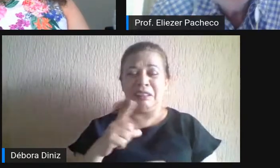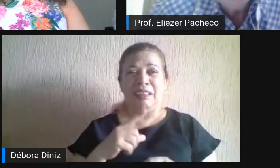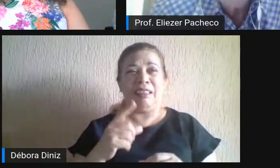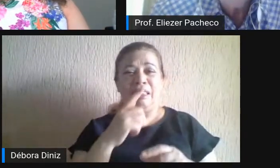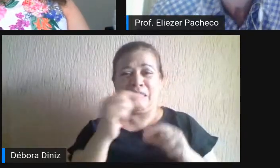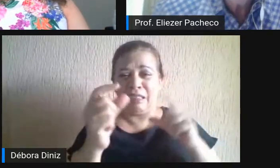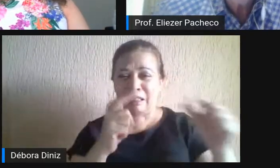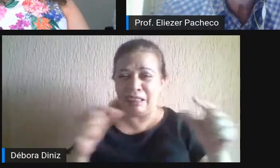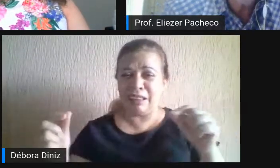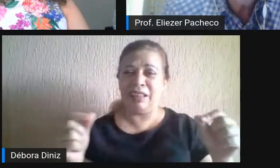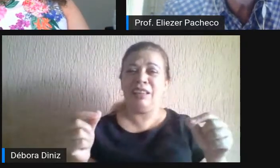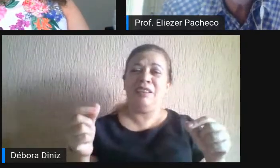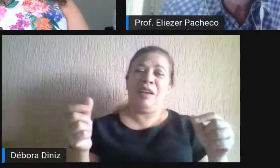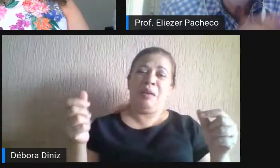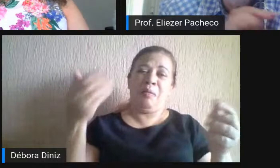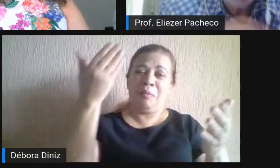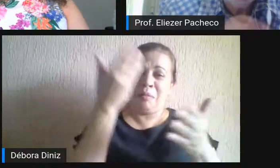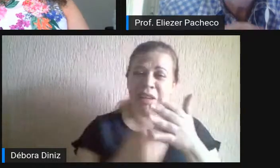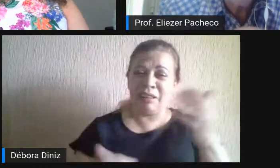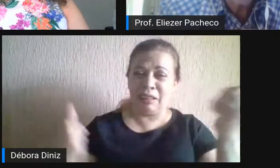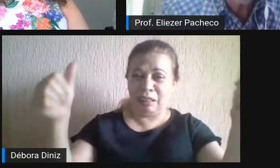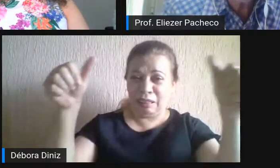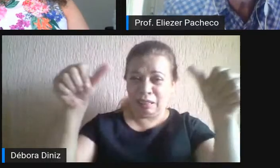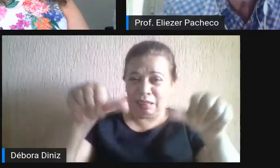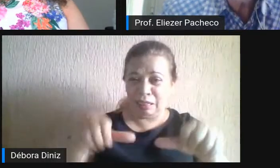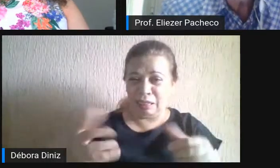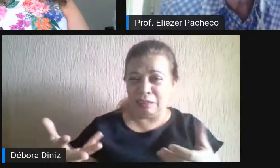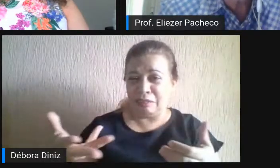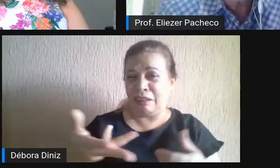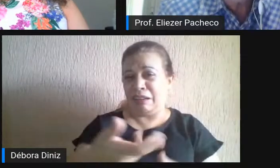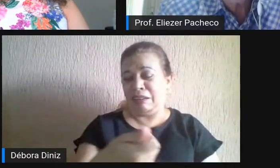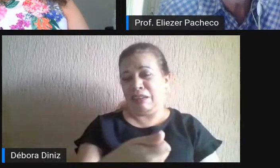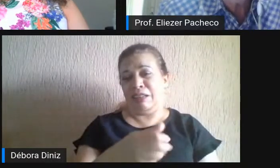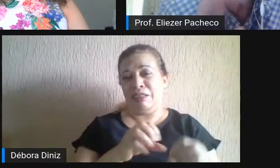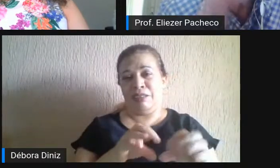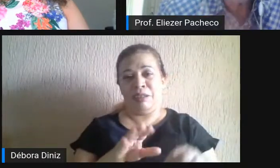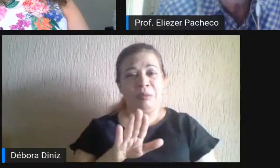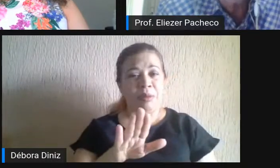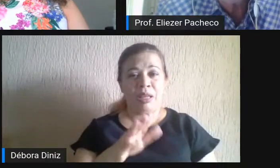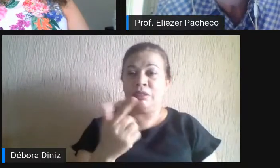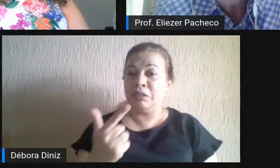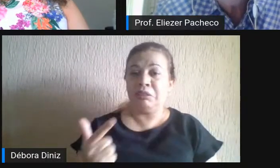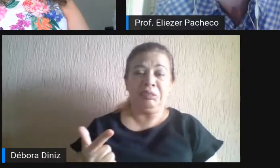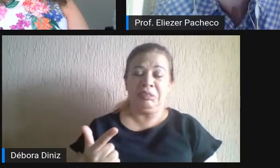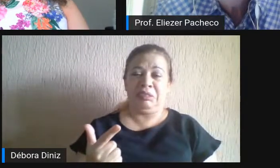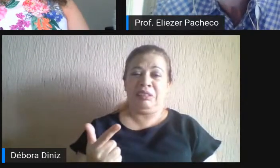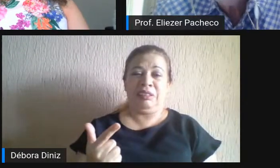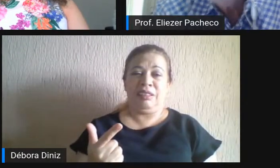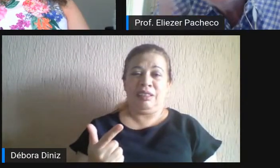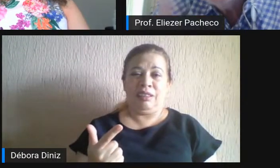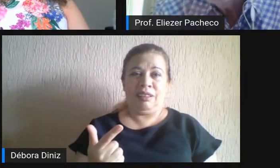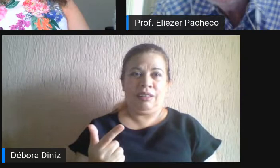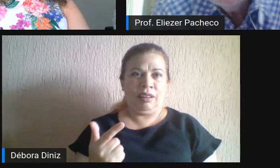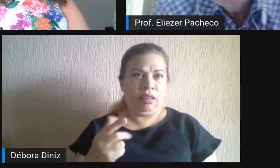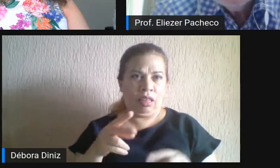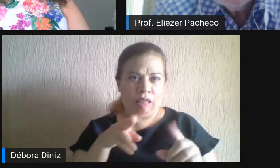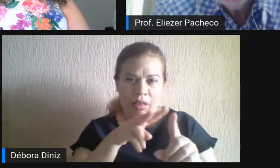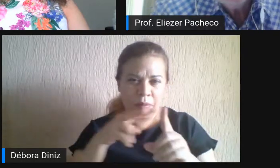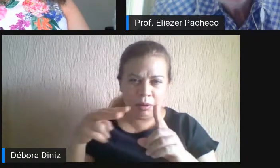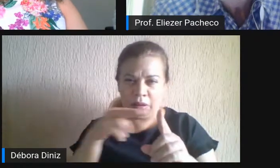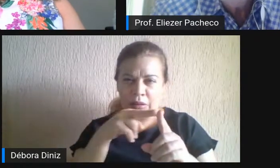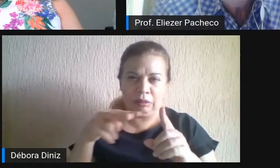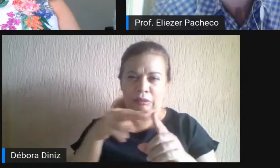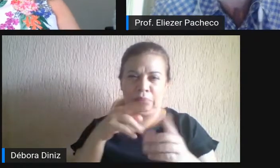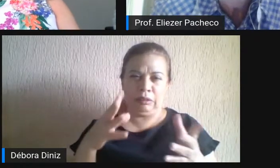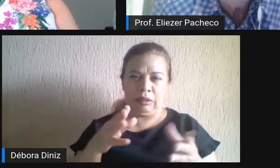vai cair o nível. Isso não tem menor base na realidade científica. Isso aí é chute, tá? É só ver lá no